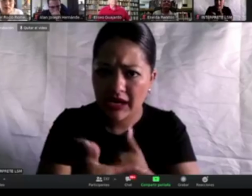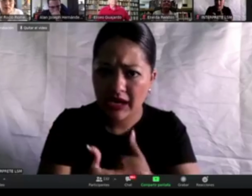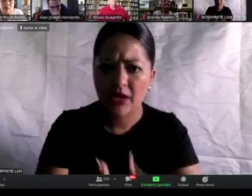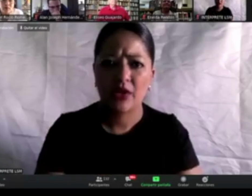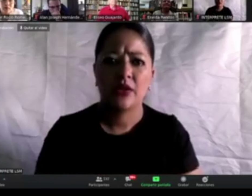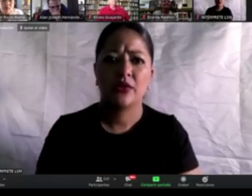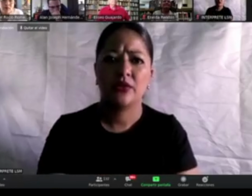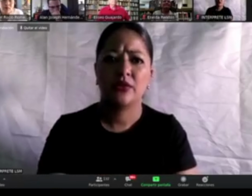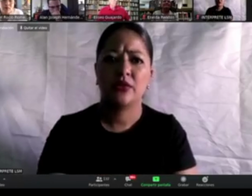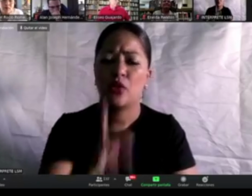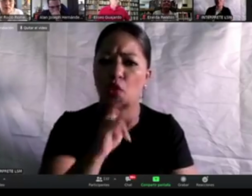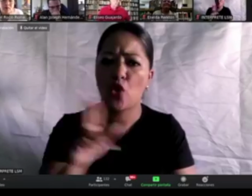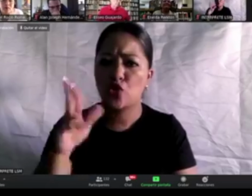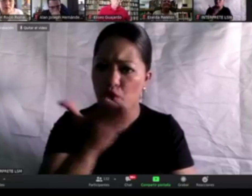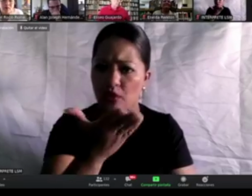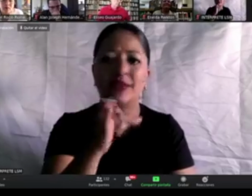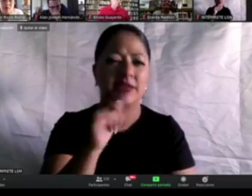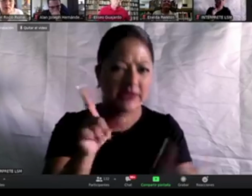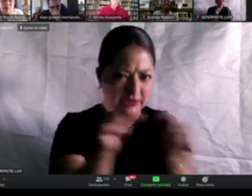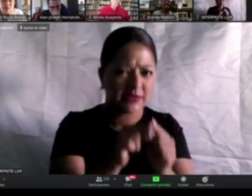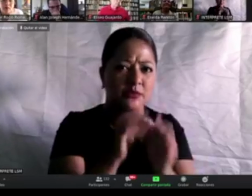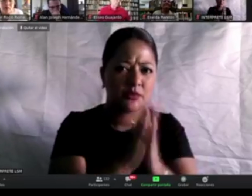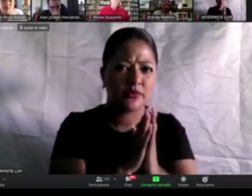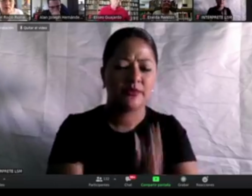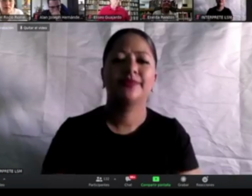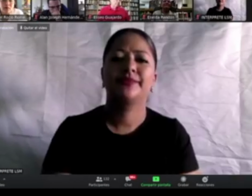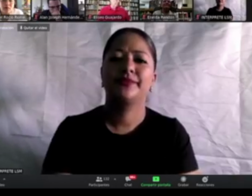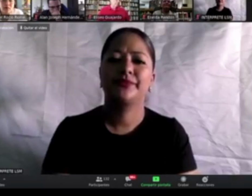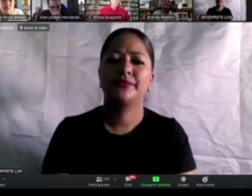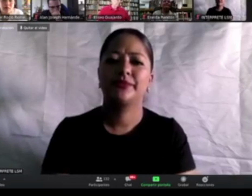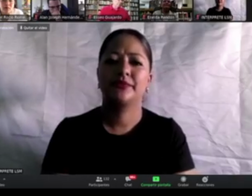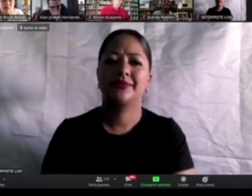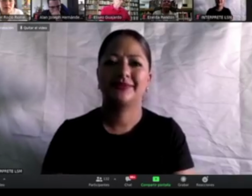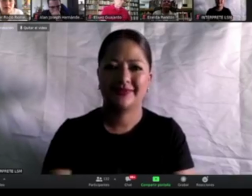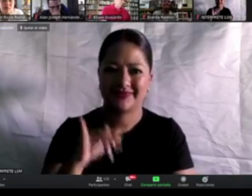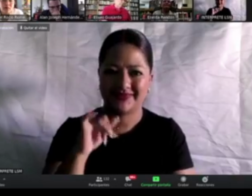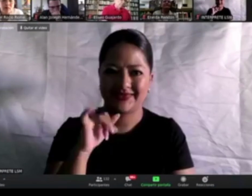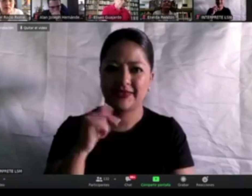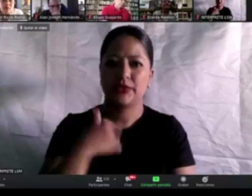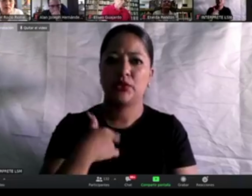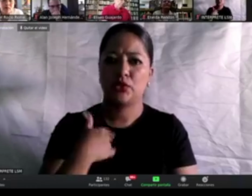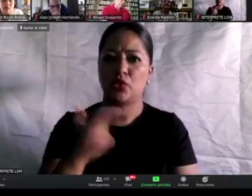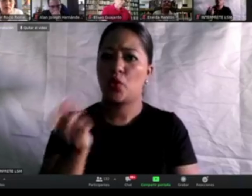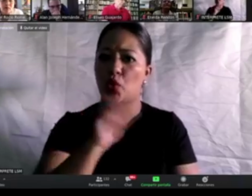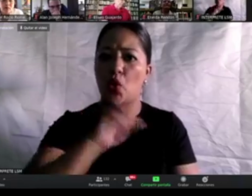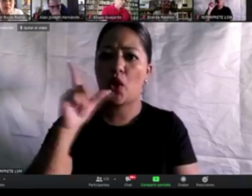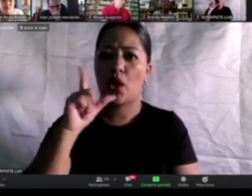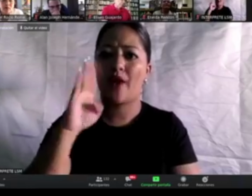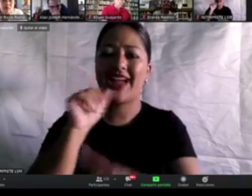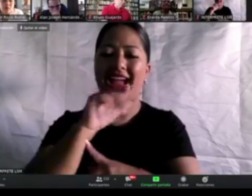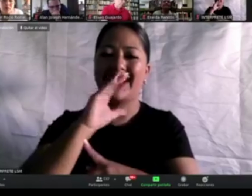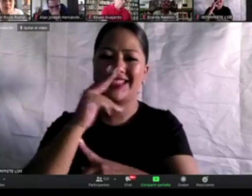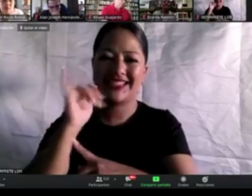doctora si brevemente por favor si soy de colegio de bachilleros de